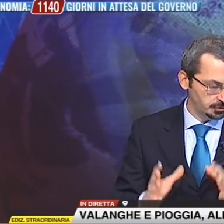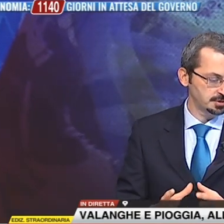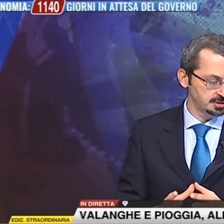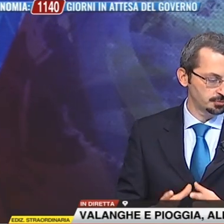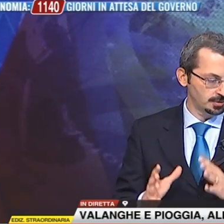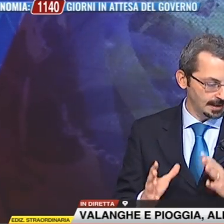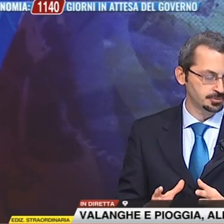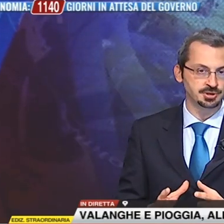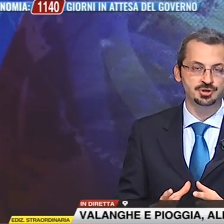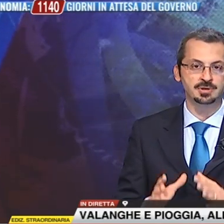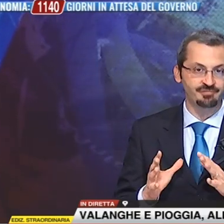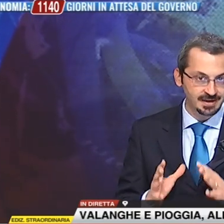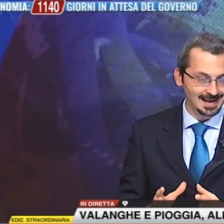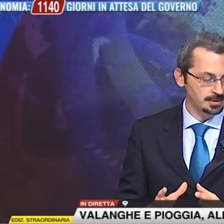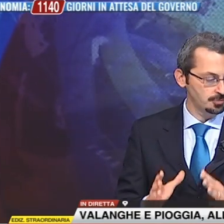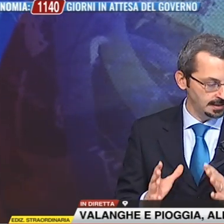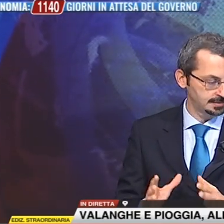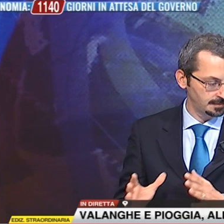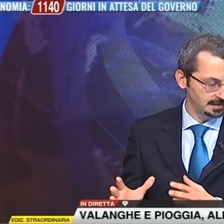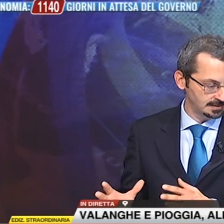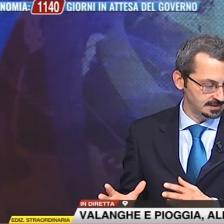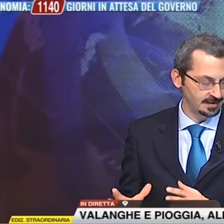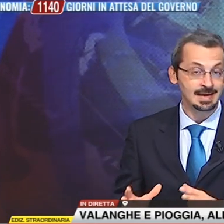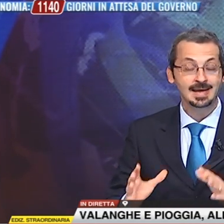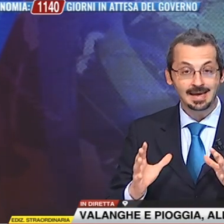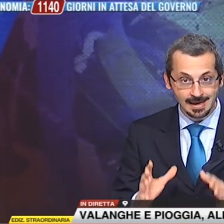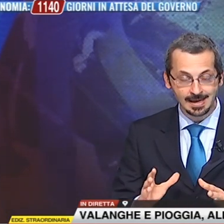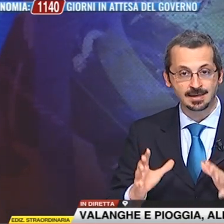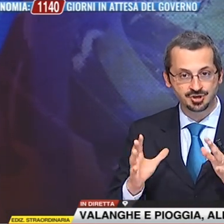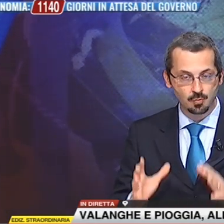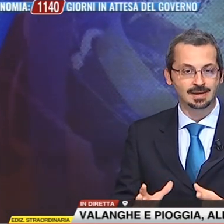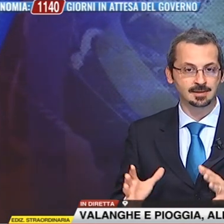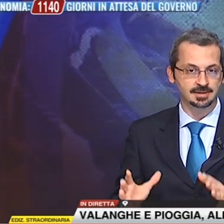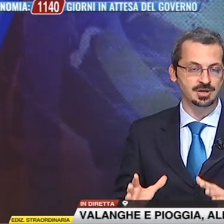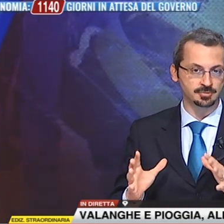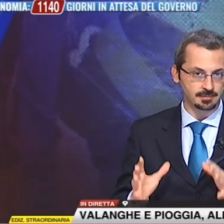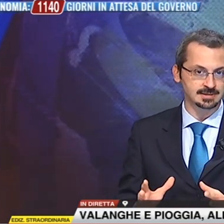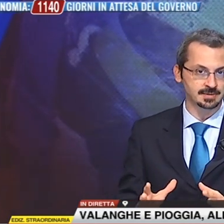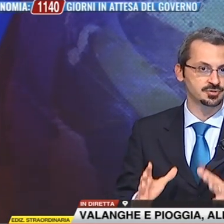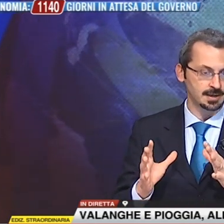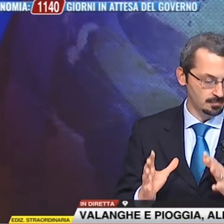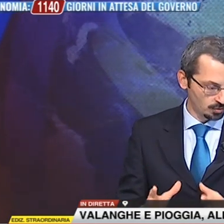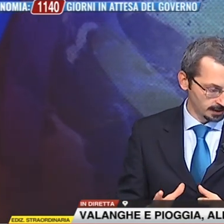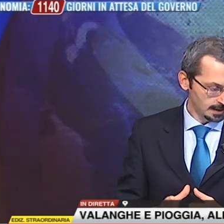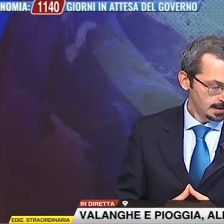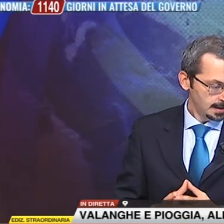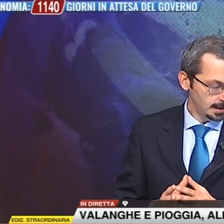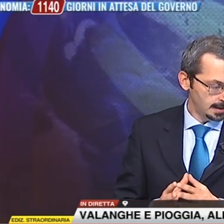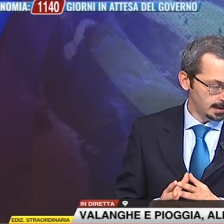dire che 14 di loro entro 10 giorni finiranno in terapia intensiva e il 50% di queste persone